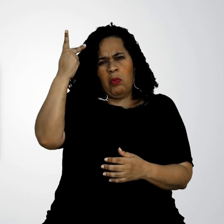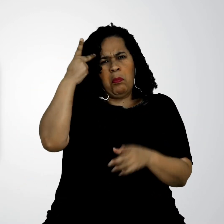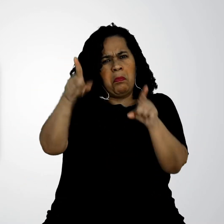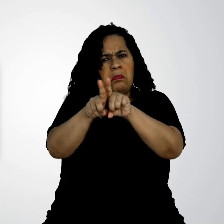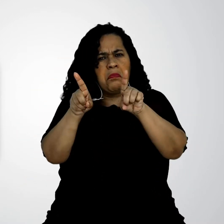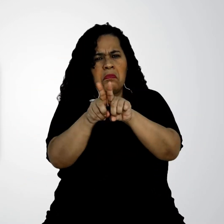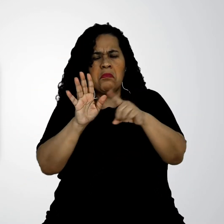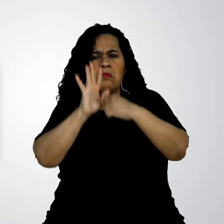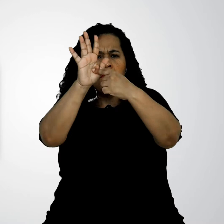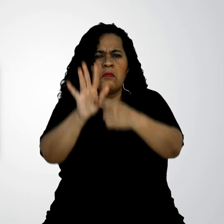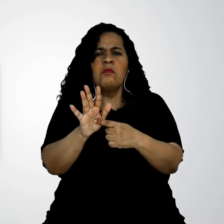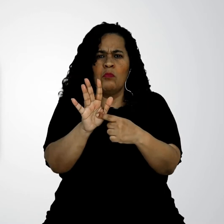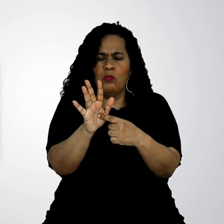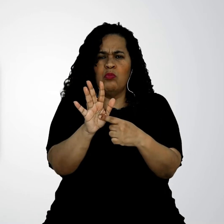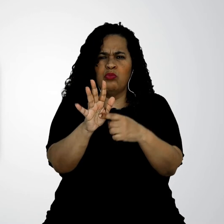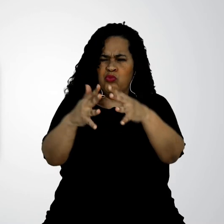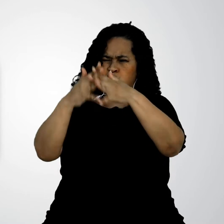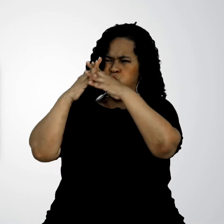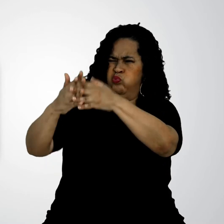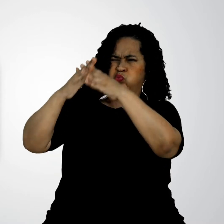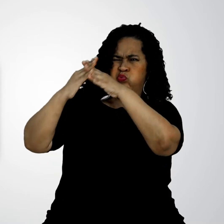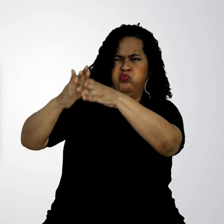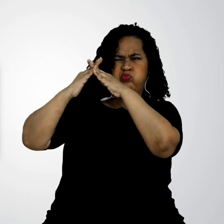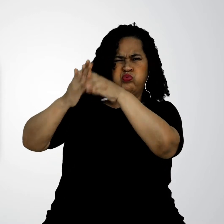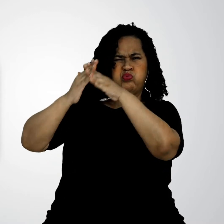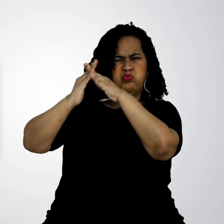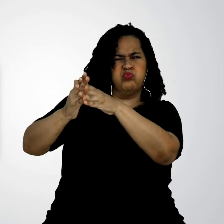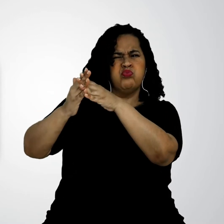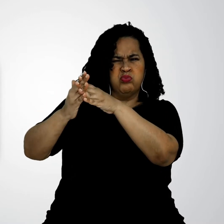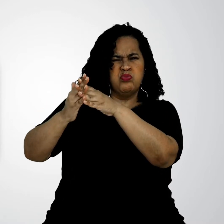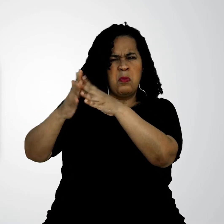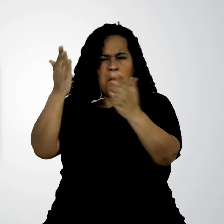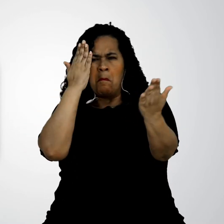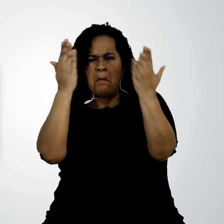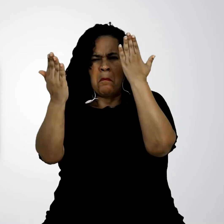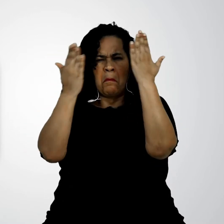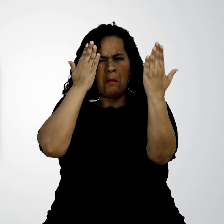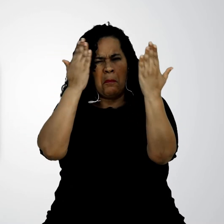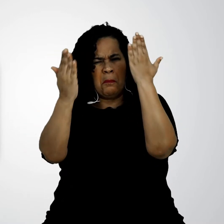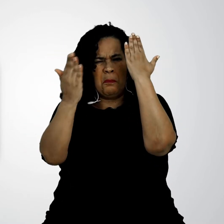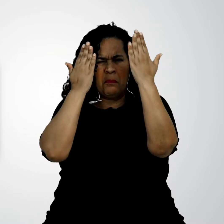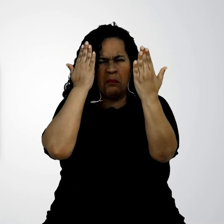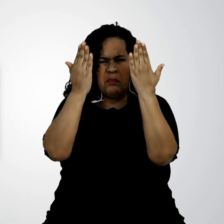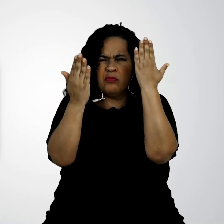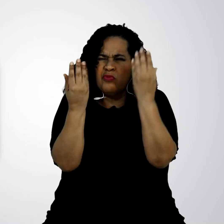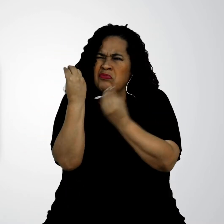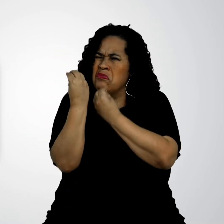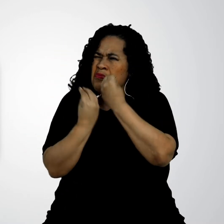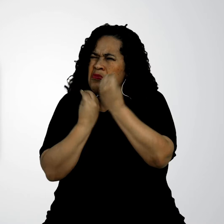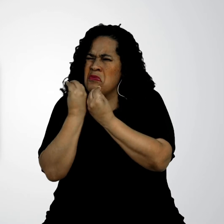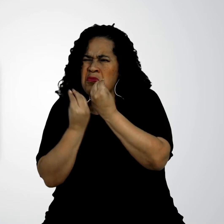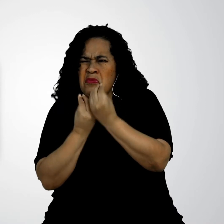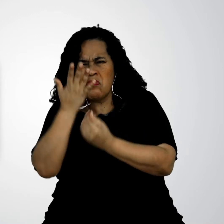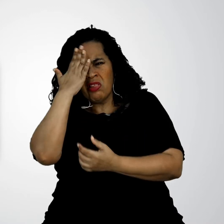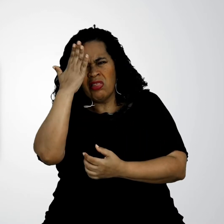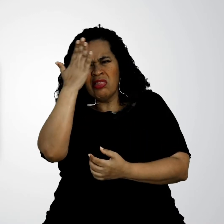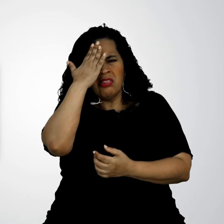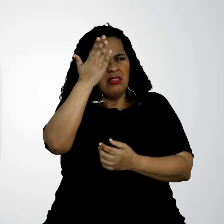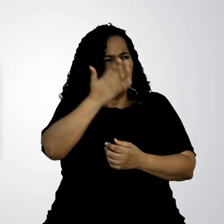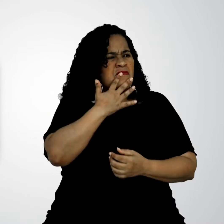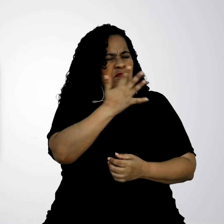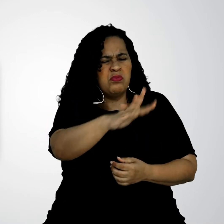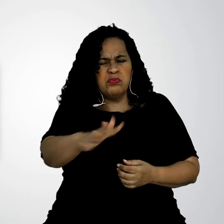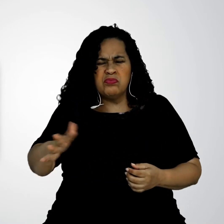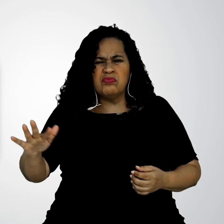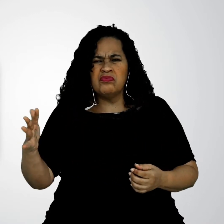seguradas, há um conflito muito intenso, né, na psicologia, até nesses conceitos da formação da criança, se isso é